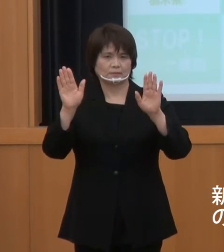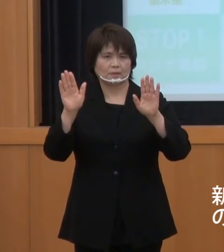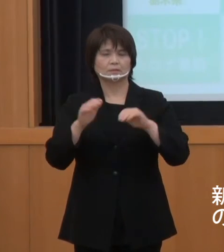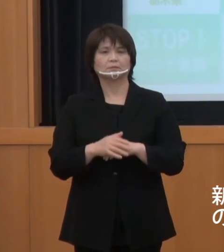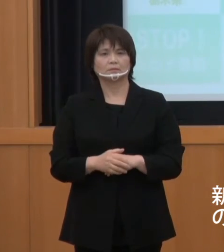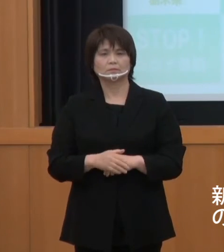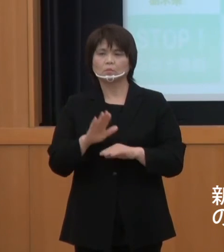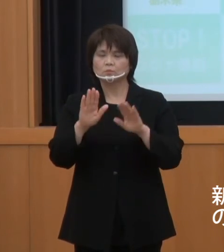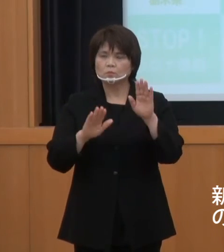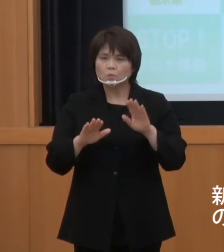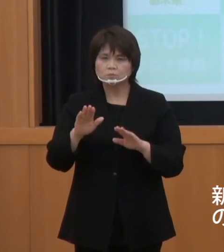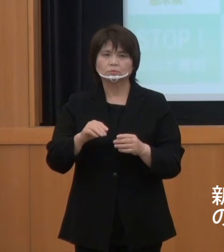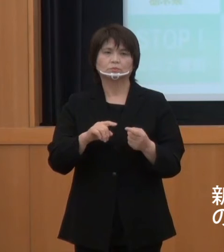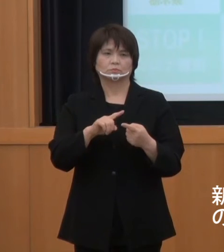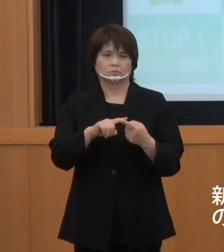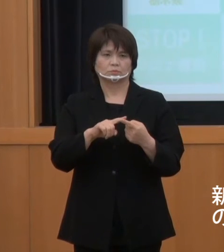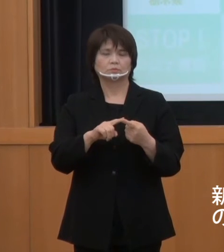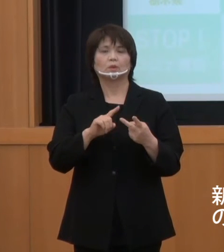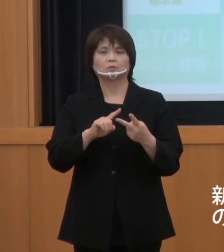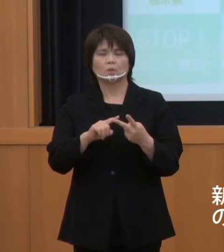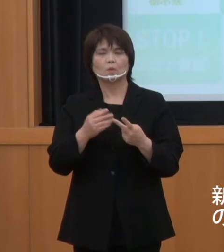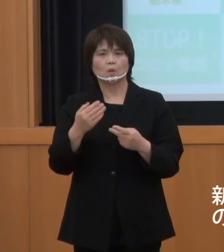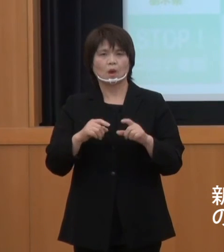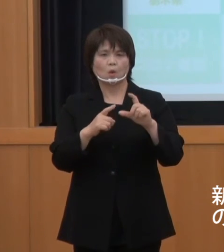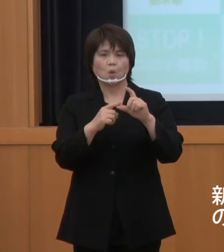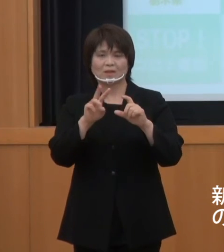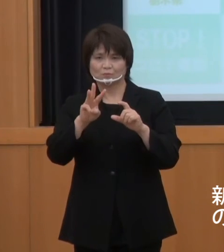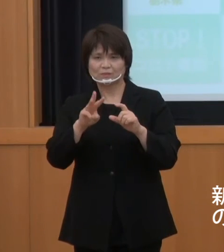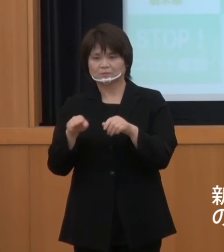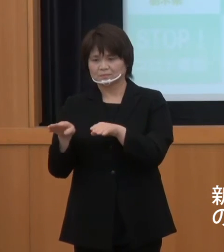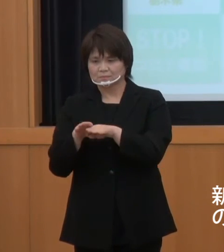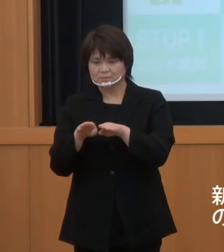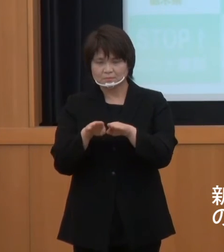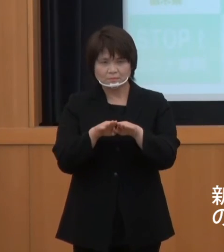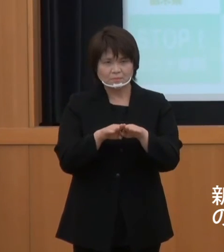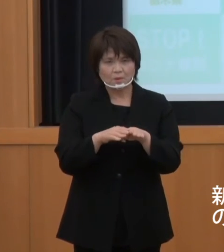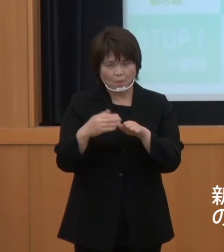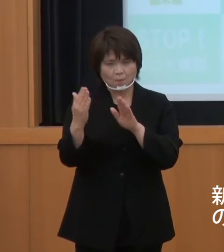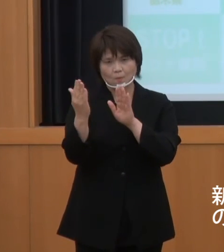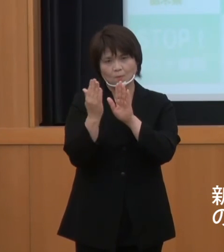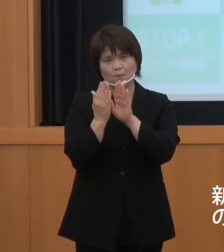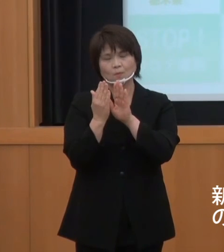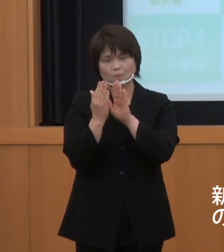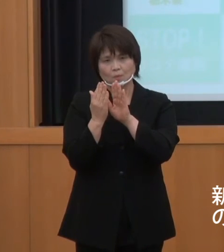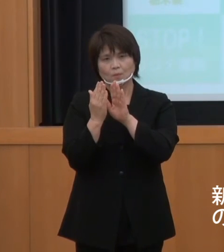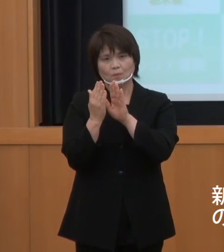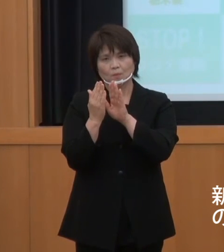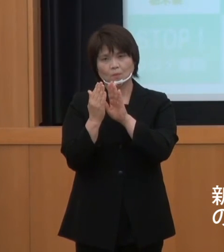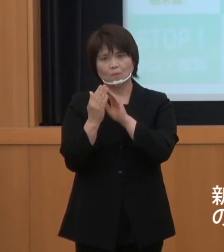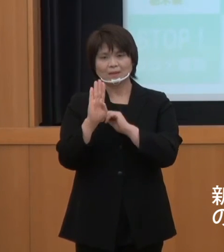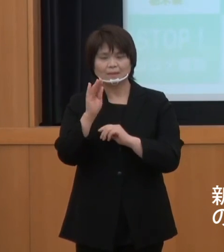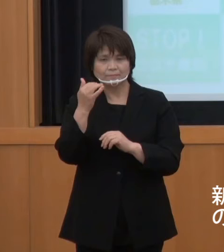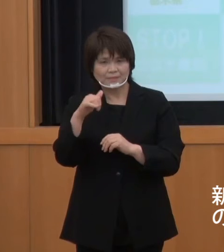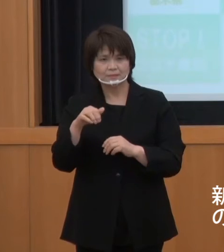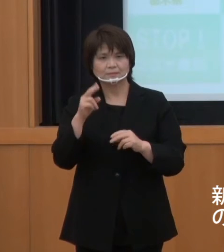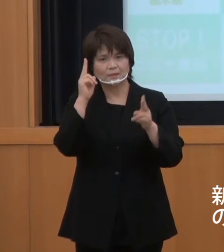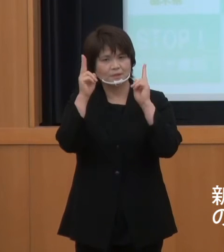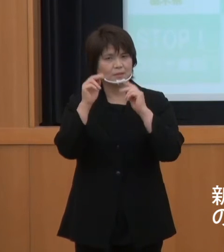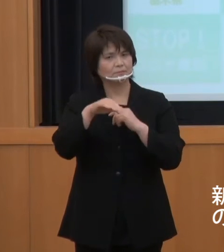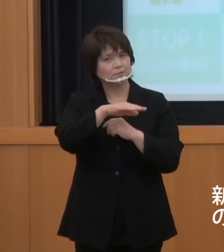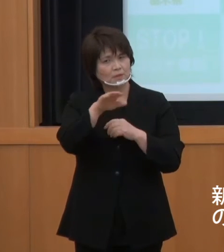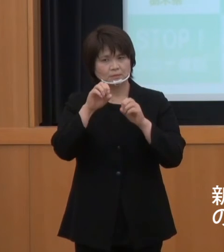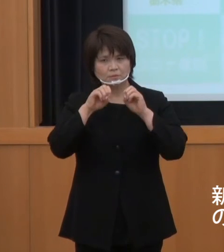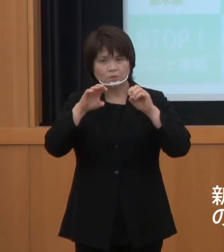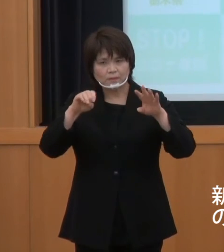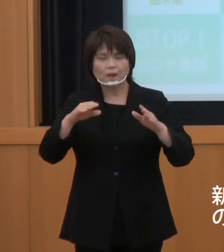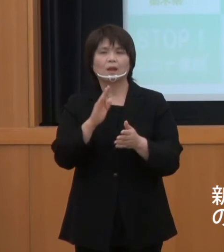と、大型連休、直前に、が間もなく始まりますけれども、県民や事業者への呼びかけを改